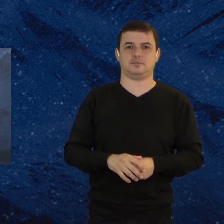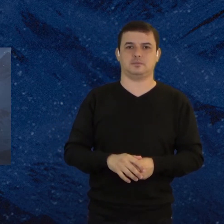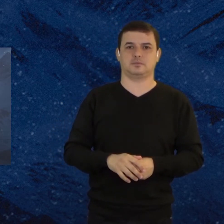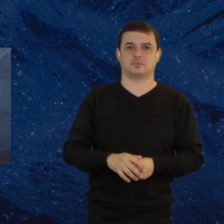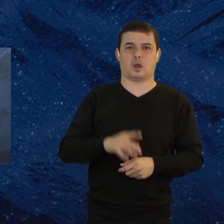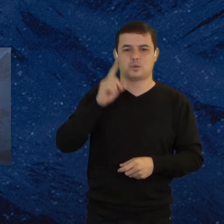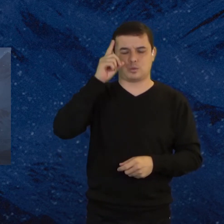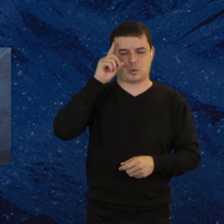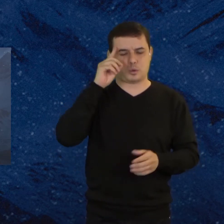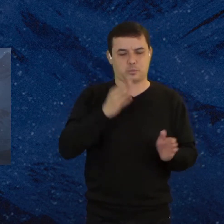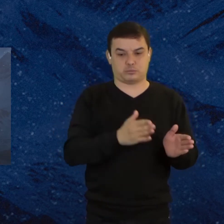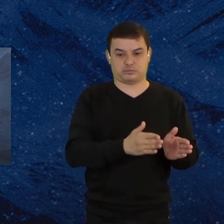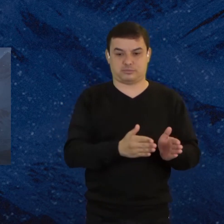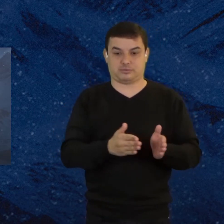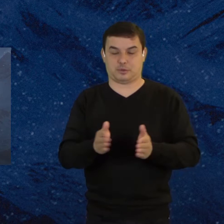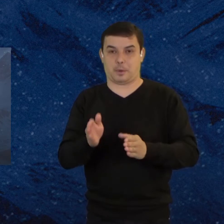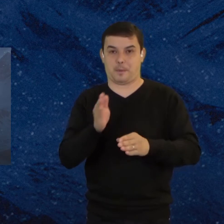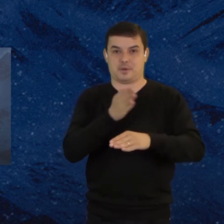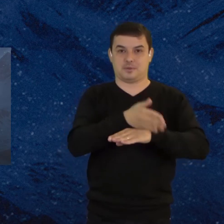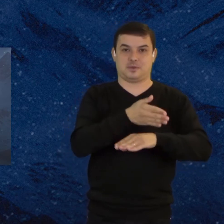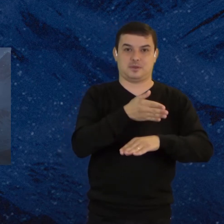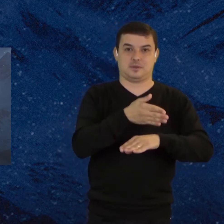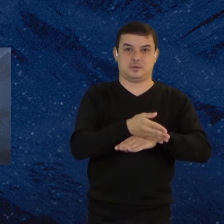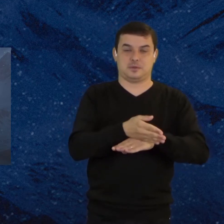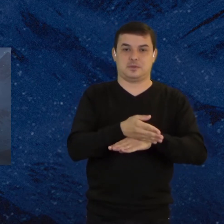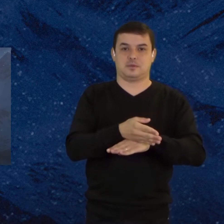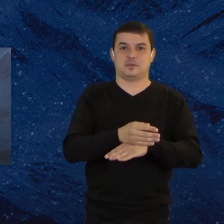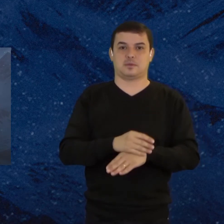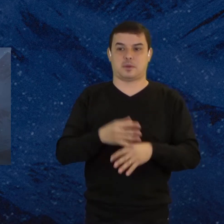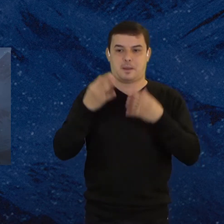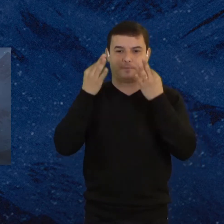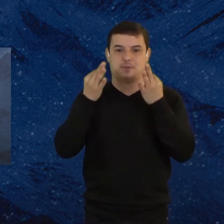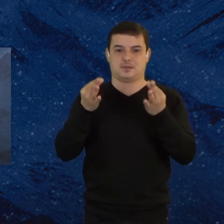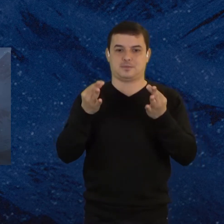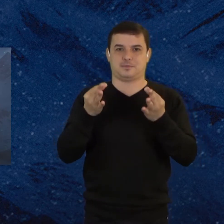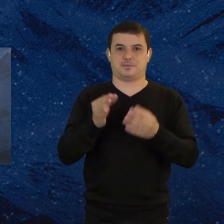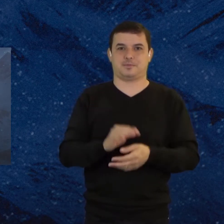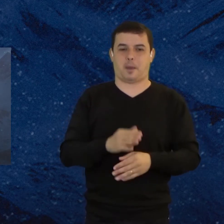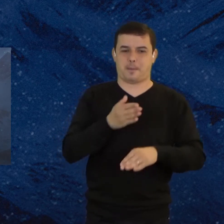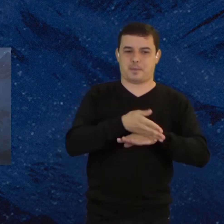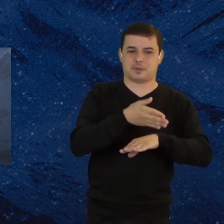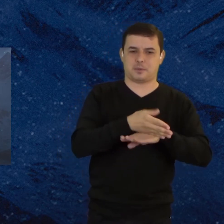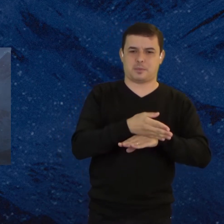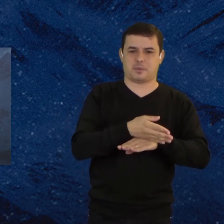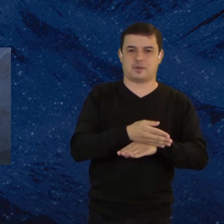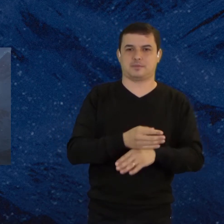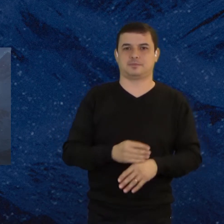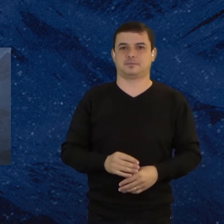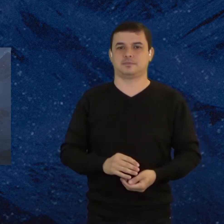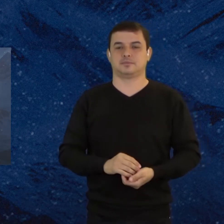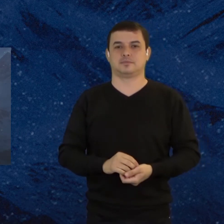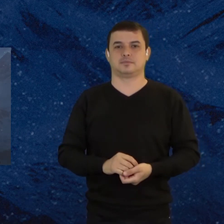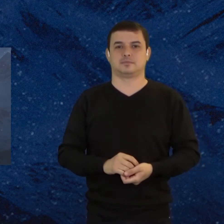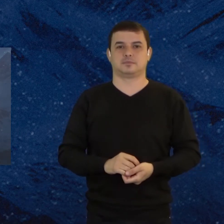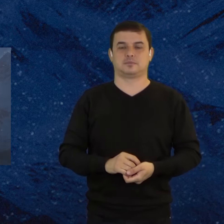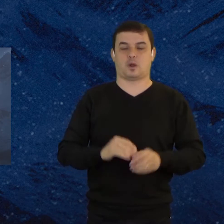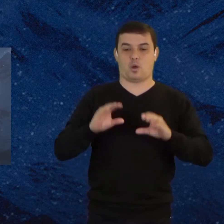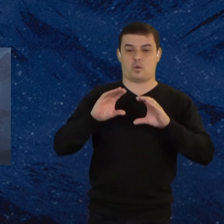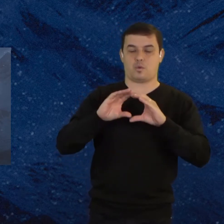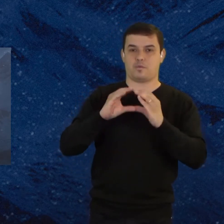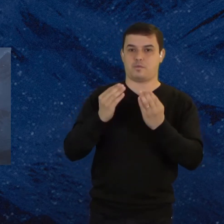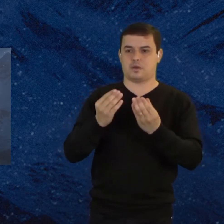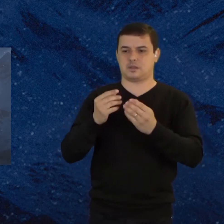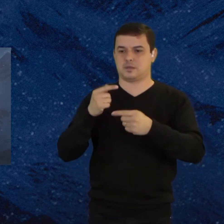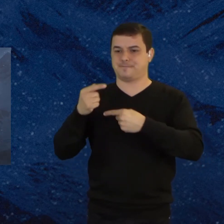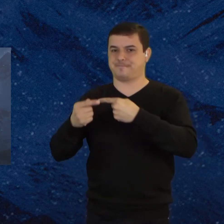dia, os participantes precisam estar ligados. Então, com a conferência Geração Santa e